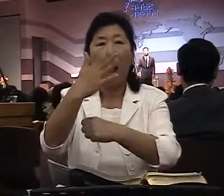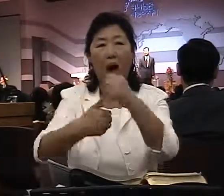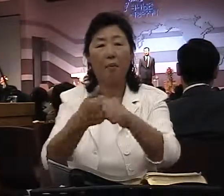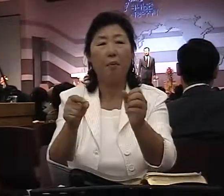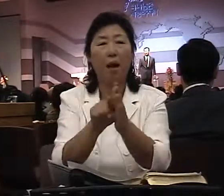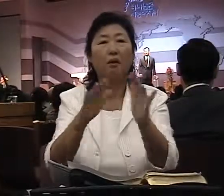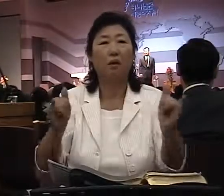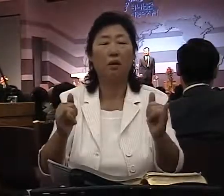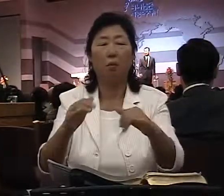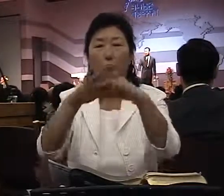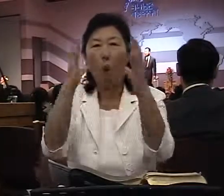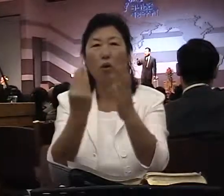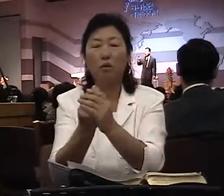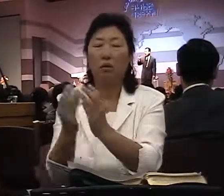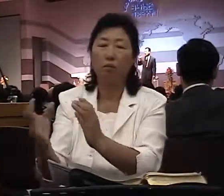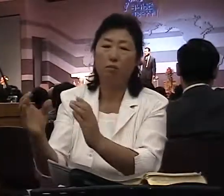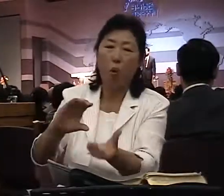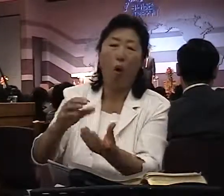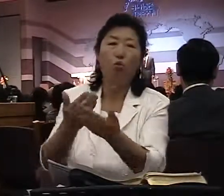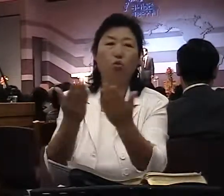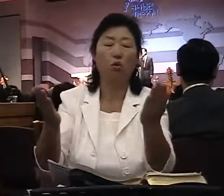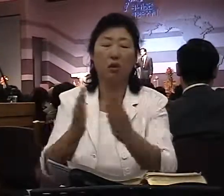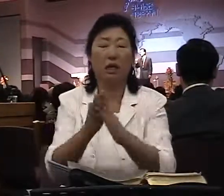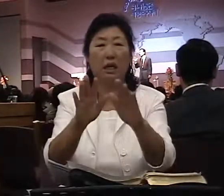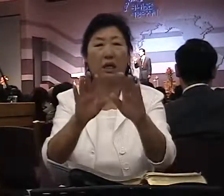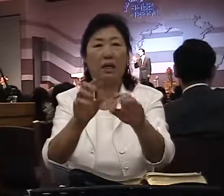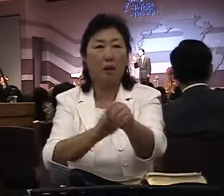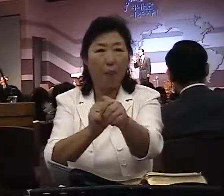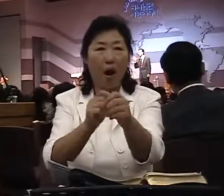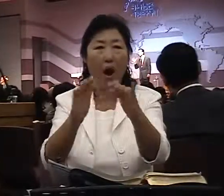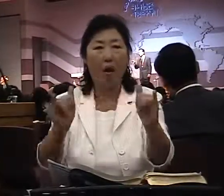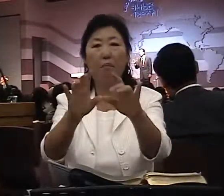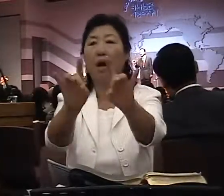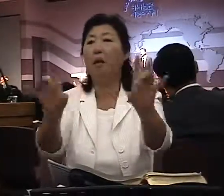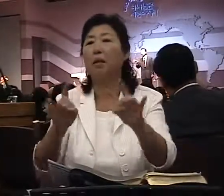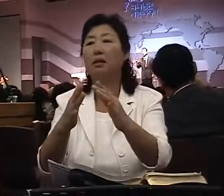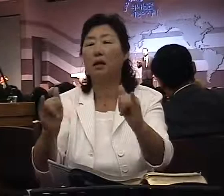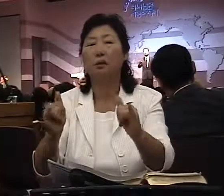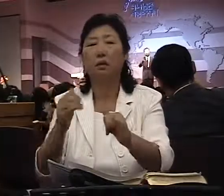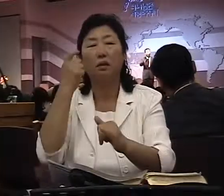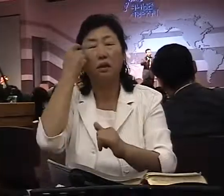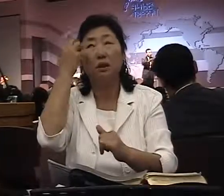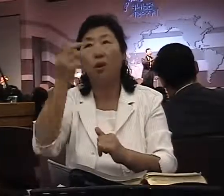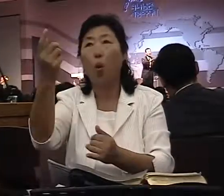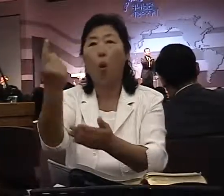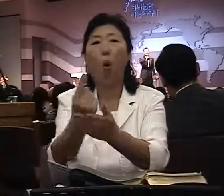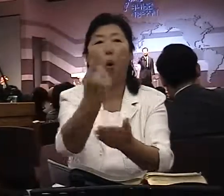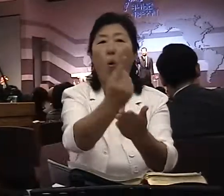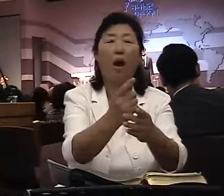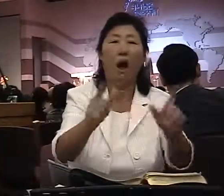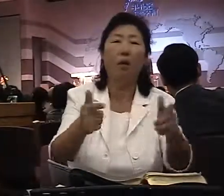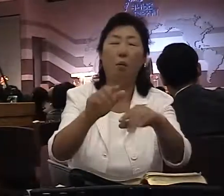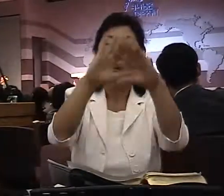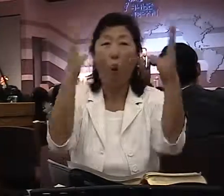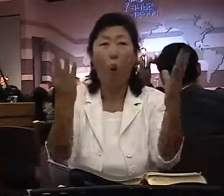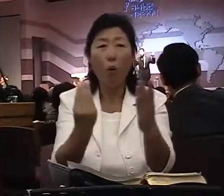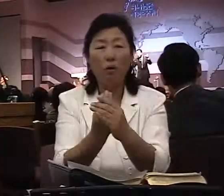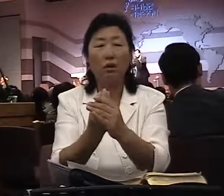부어주신다고 합니다. 각별한 사람들에게 성령이 임하시는 게 아니라 모든 하나님의 백성들에게 보세요,